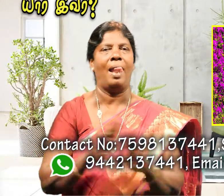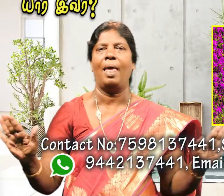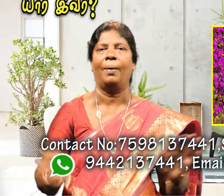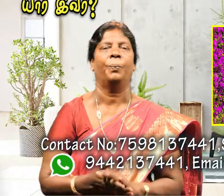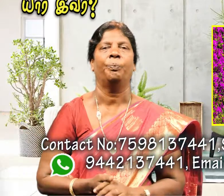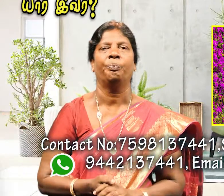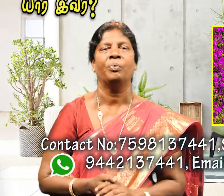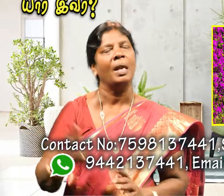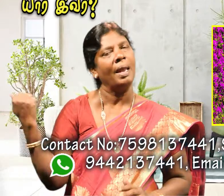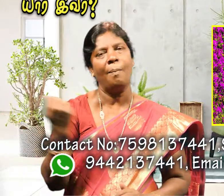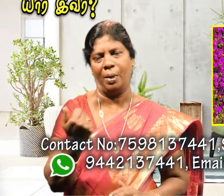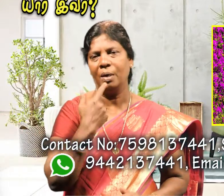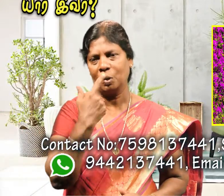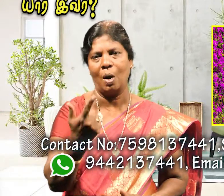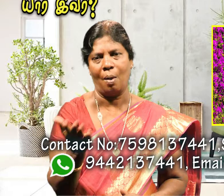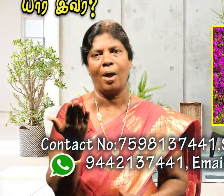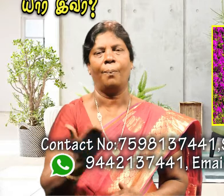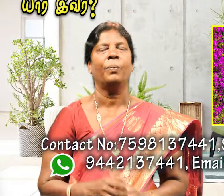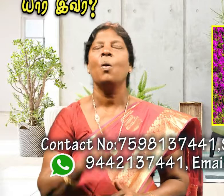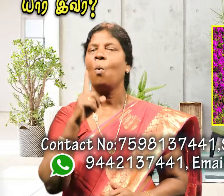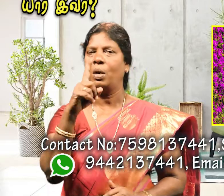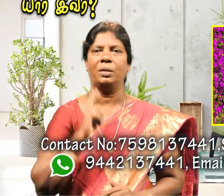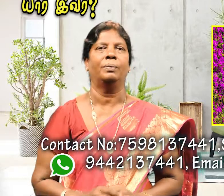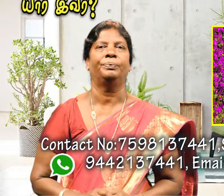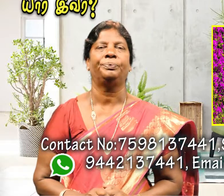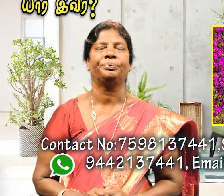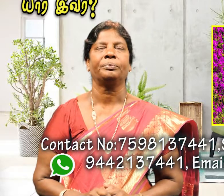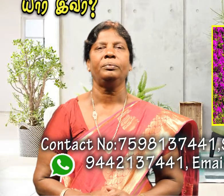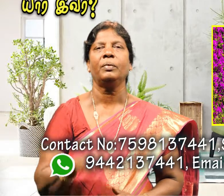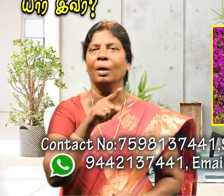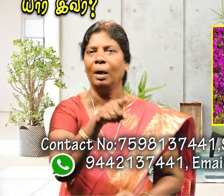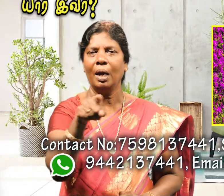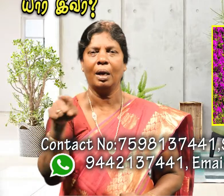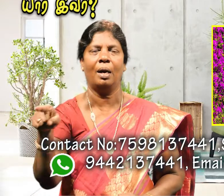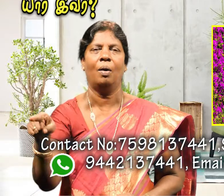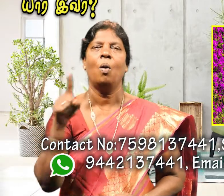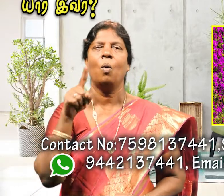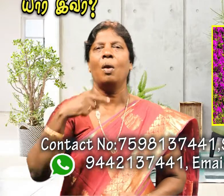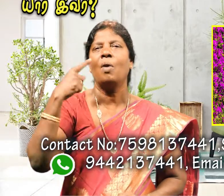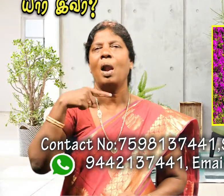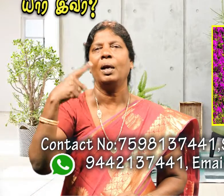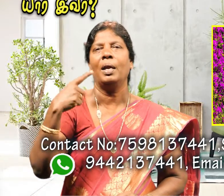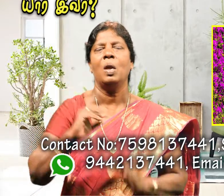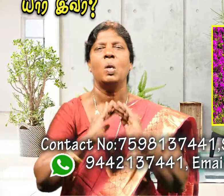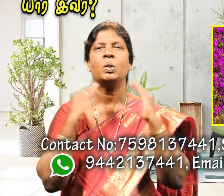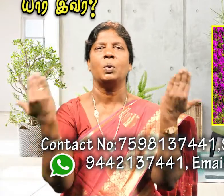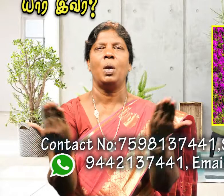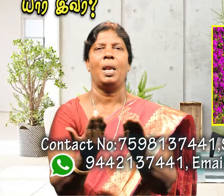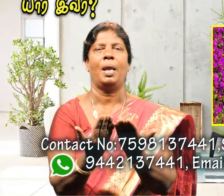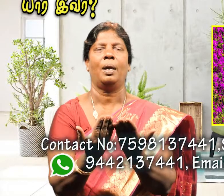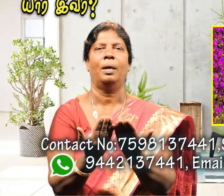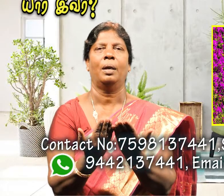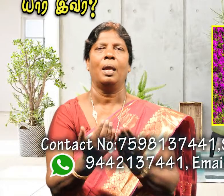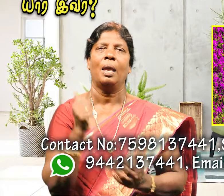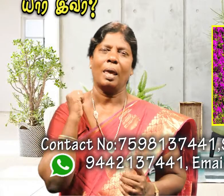அல்ல. எப்படி என்று கேட்கிறீர்களா? ஒன்று, நீங்கள் உங்களுடைய வாழ்க்கையின்